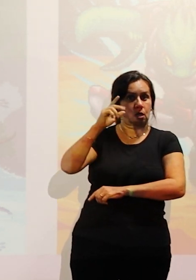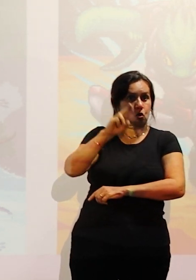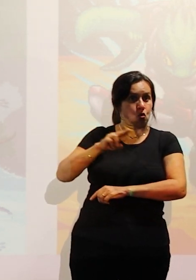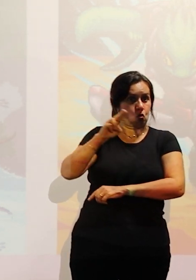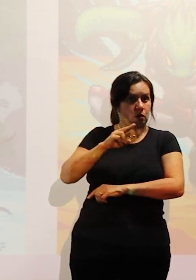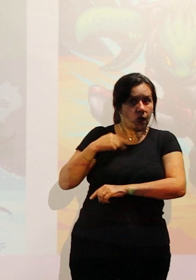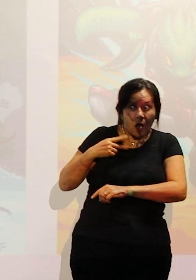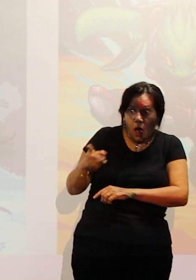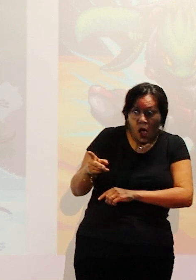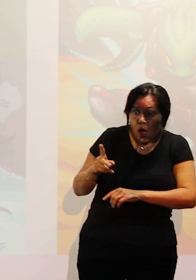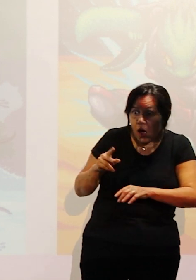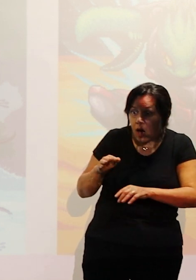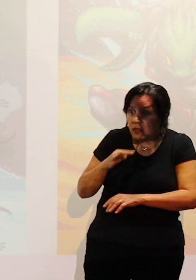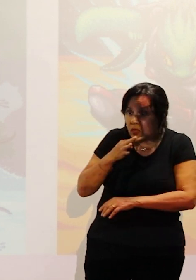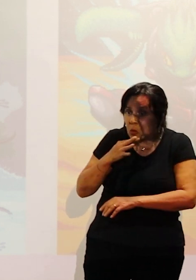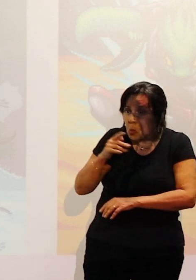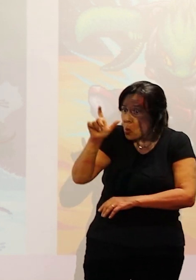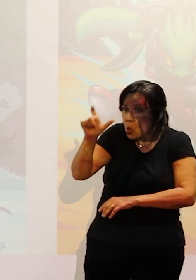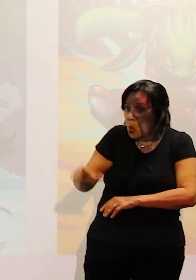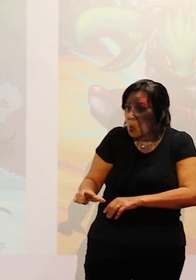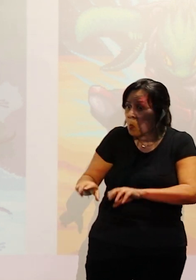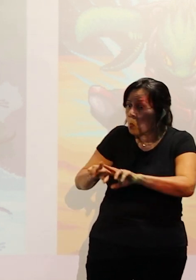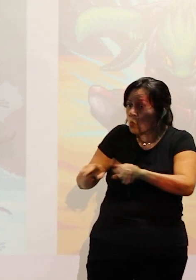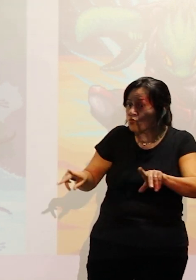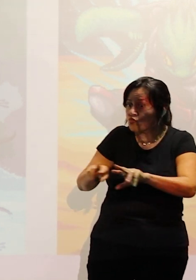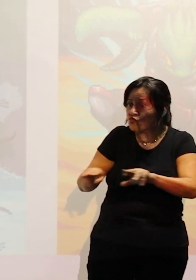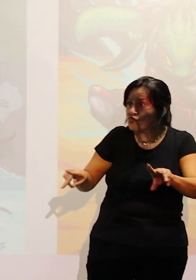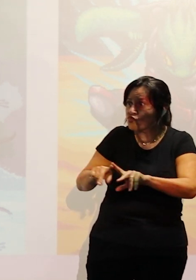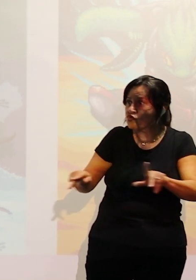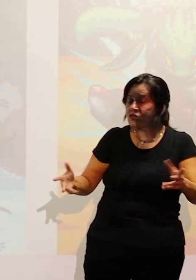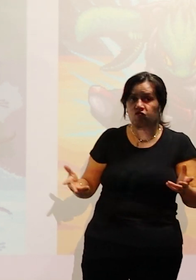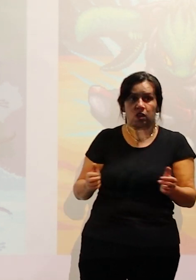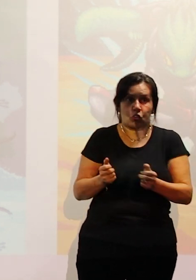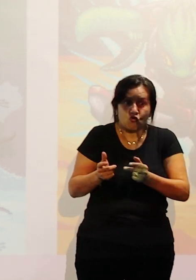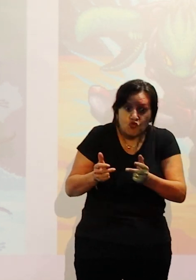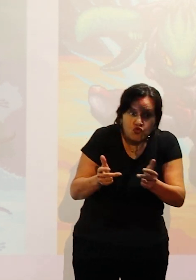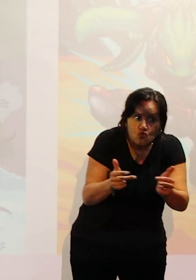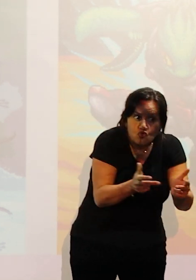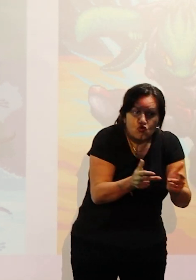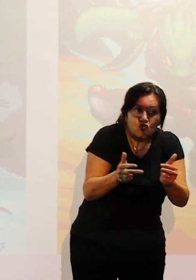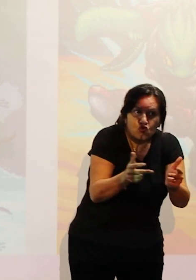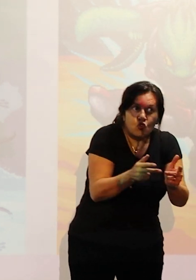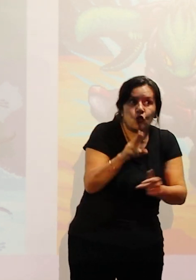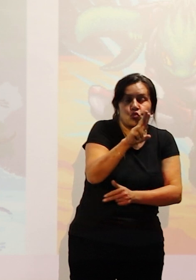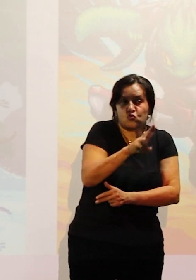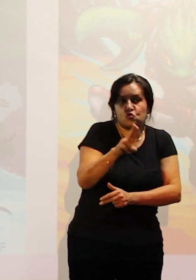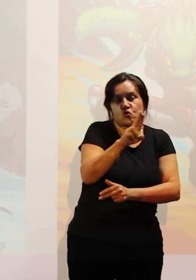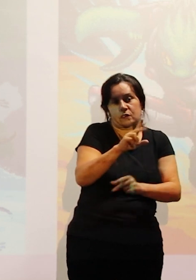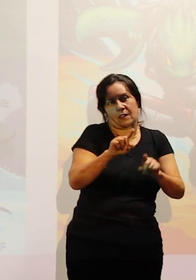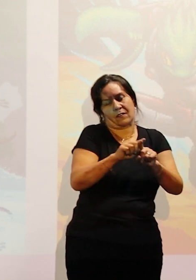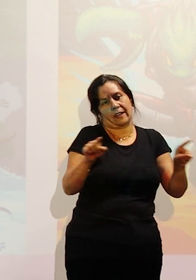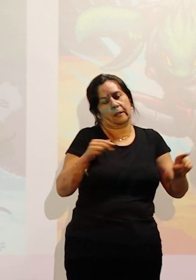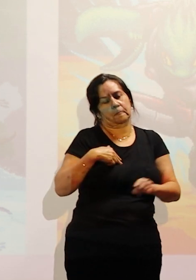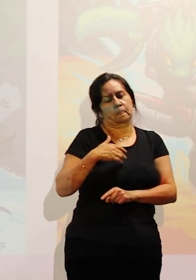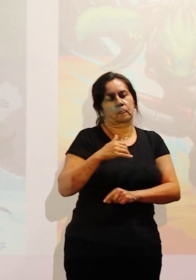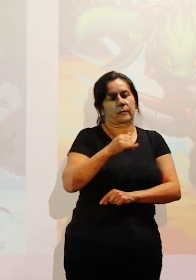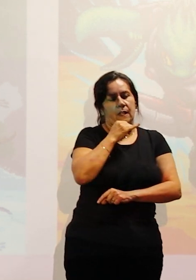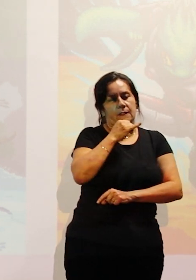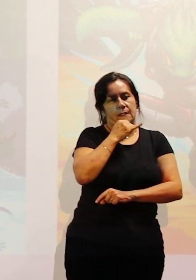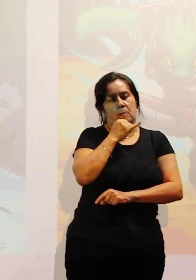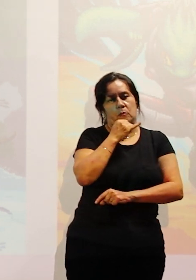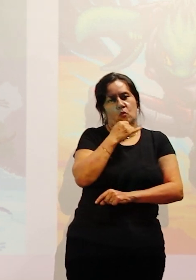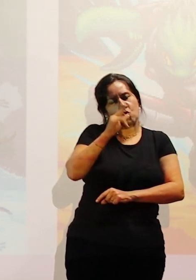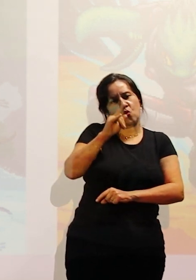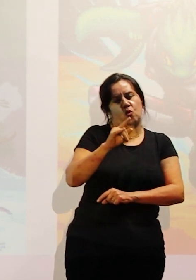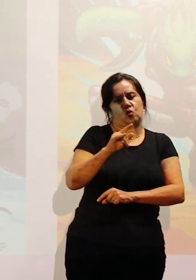ninguém suspeita dele, até que você se revele ele. Isso tem acontecido muito em jogos, ultimamente. Né? Teve o jogo do Star Wars, que